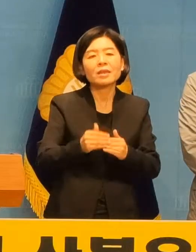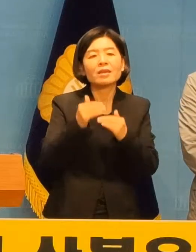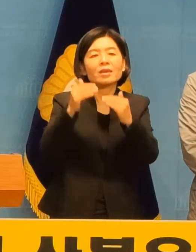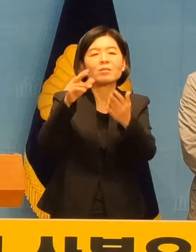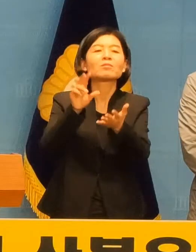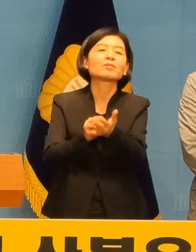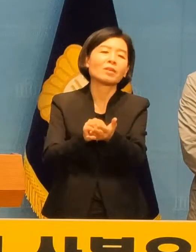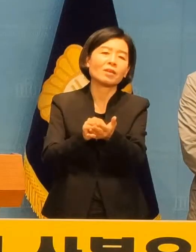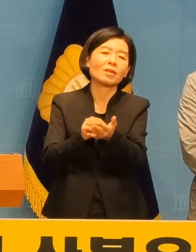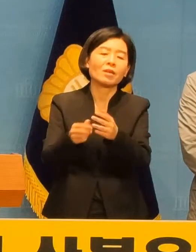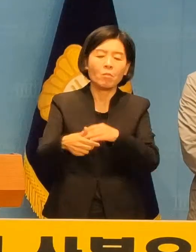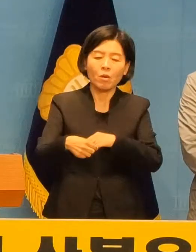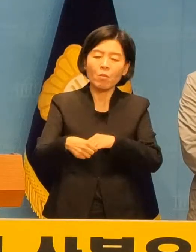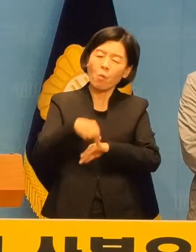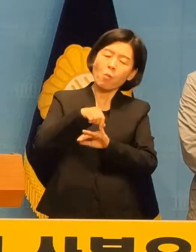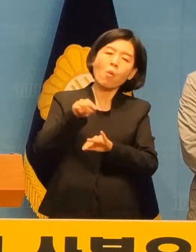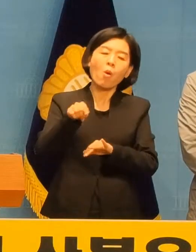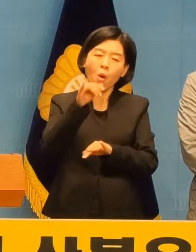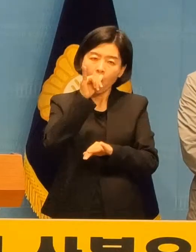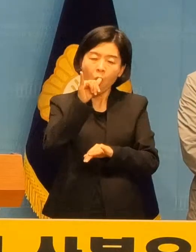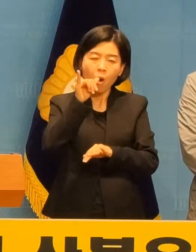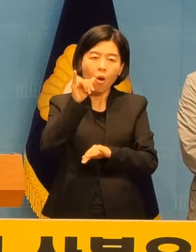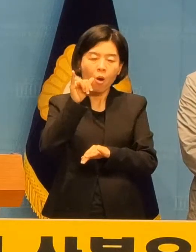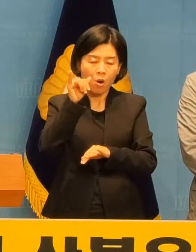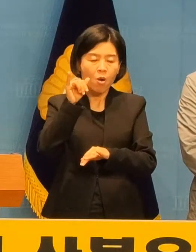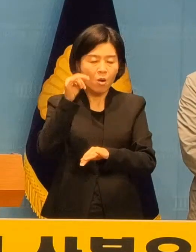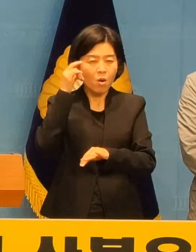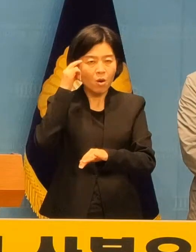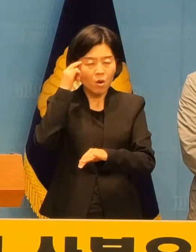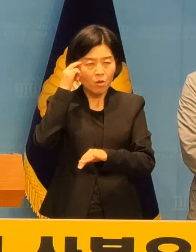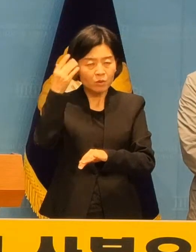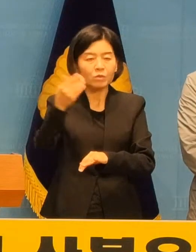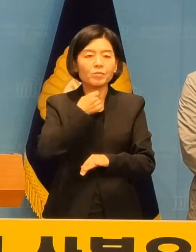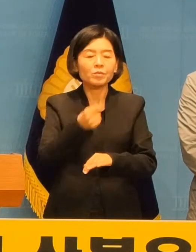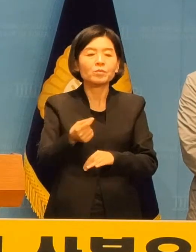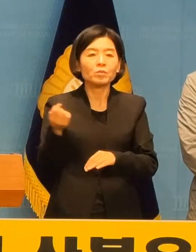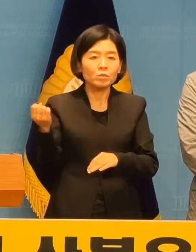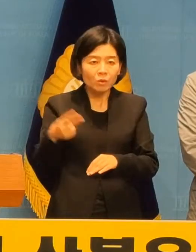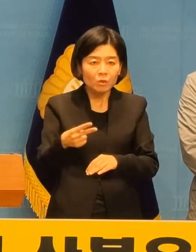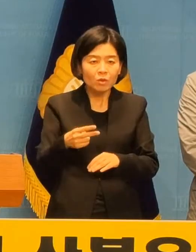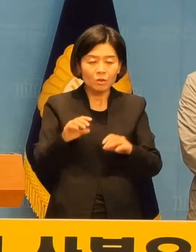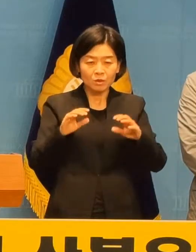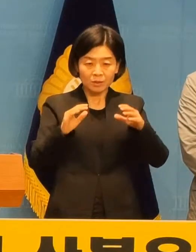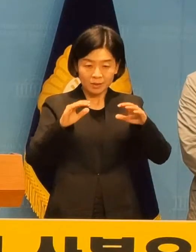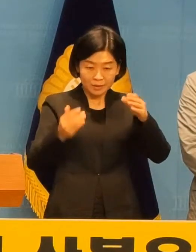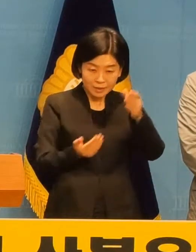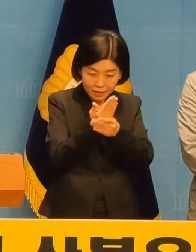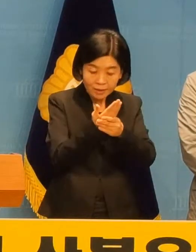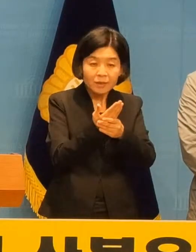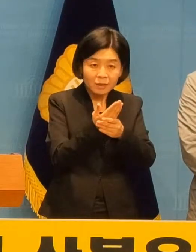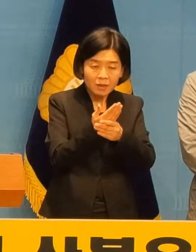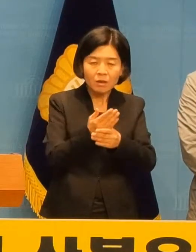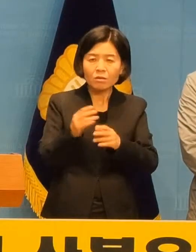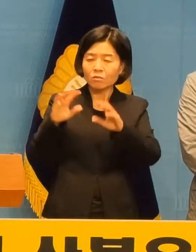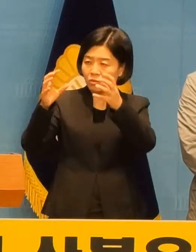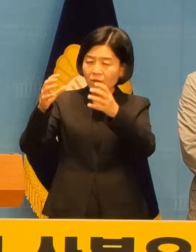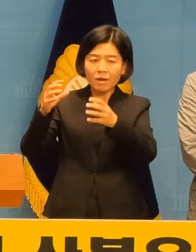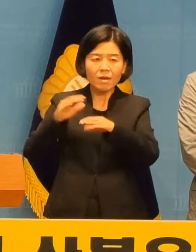공통적인 의문입니다. 그리고 재난이 발생했을 때 국가가 제대로 대응하지